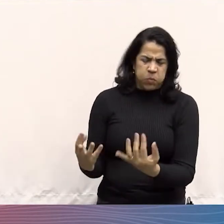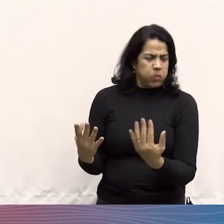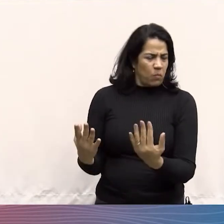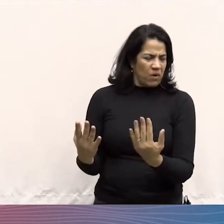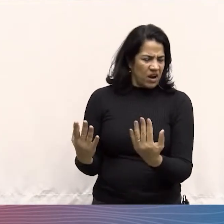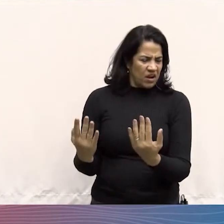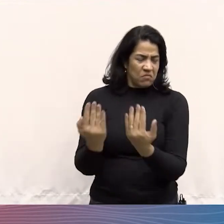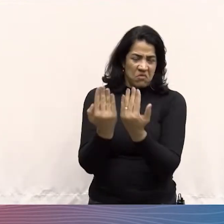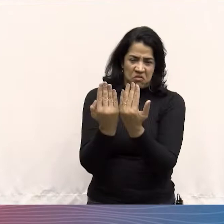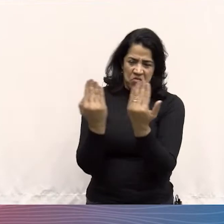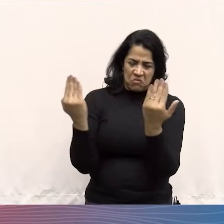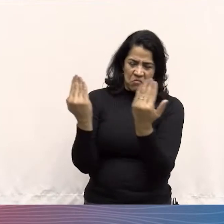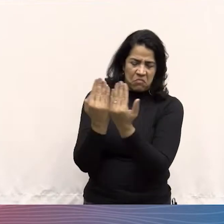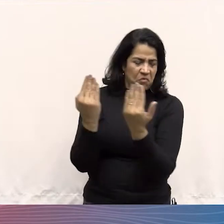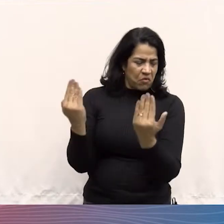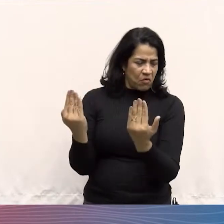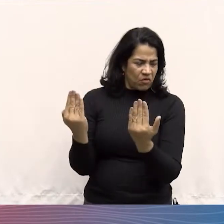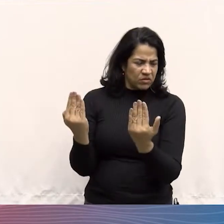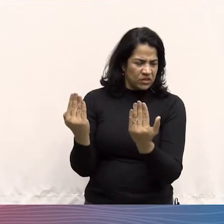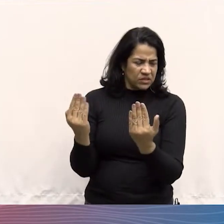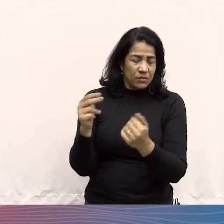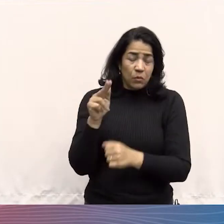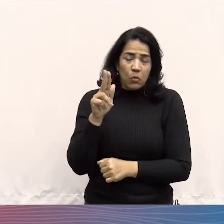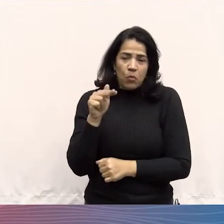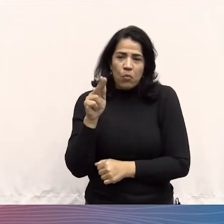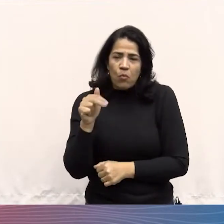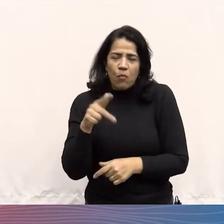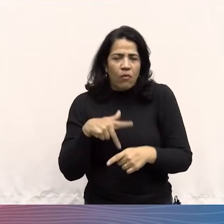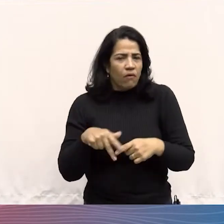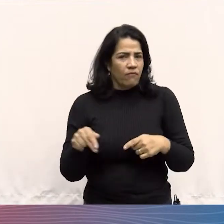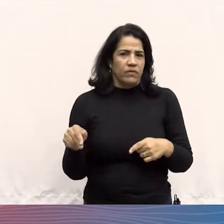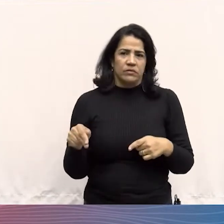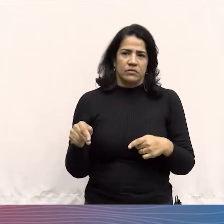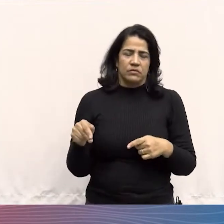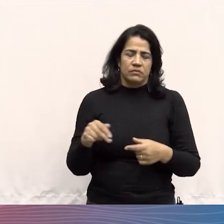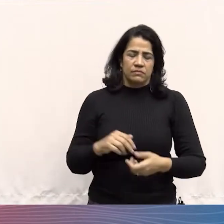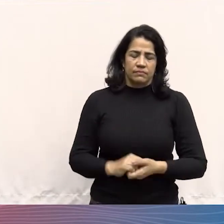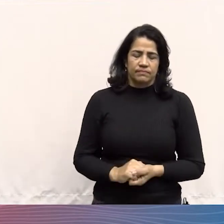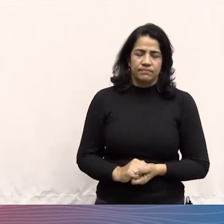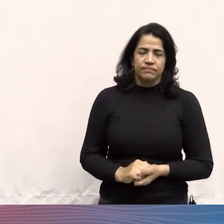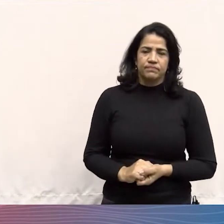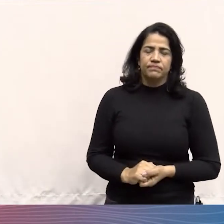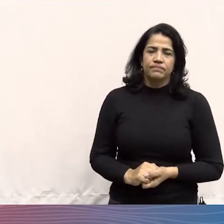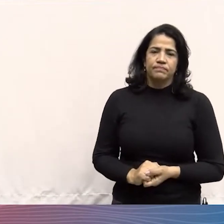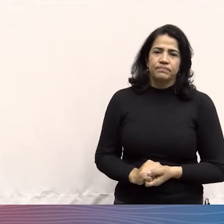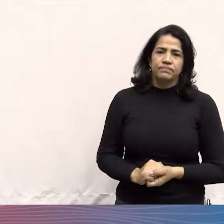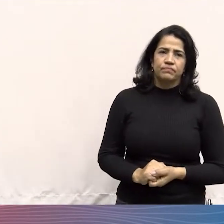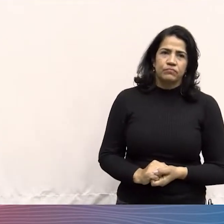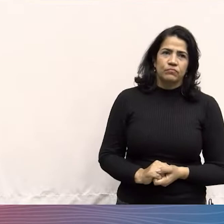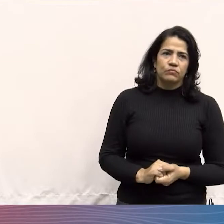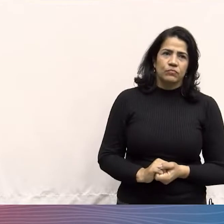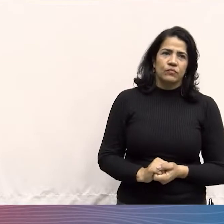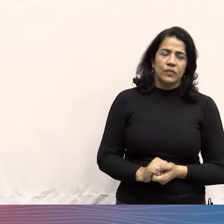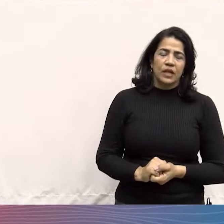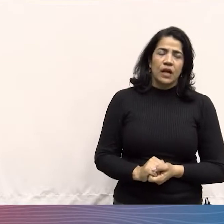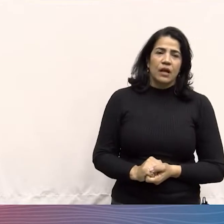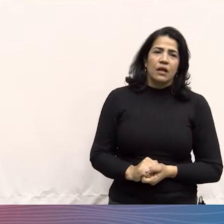ela. Por enquanto, esse verbo não prevalecerão está no